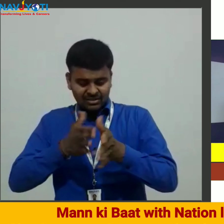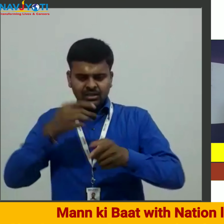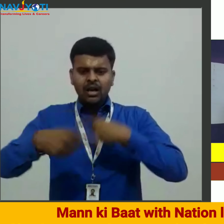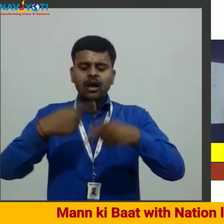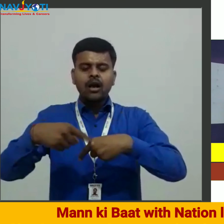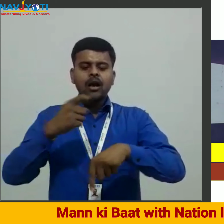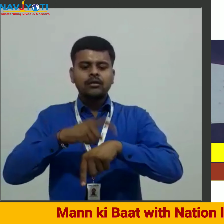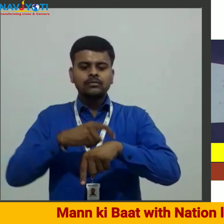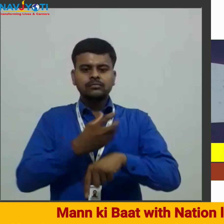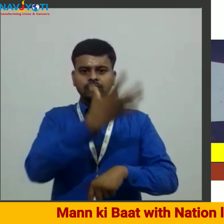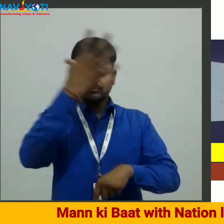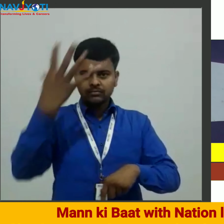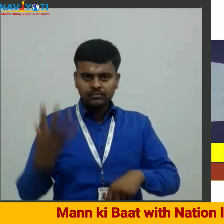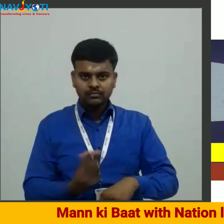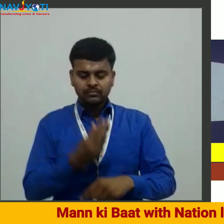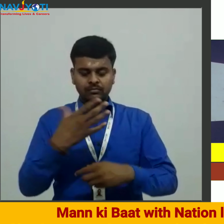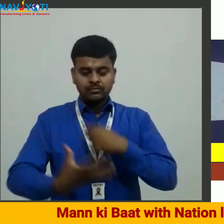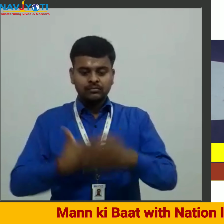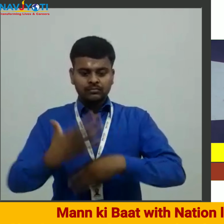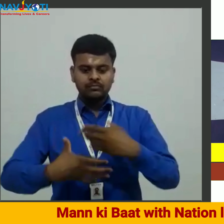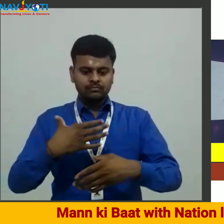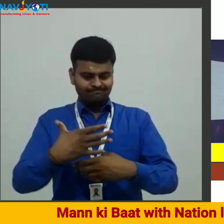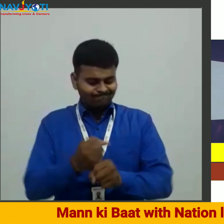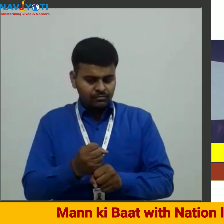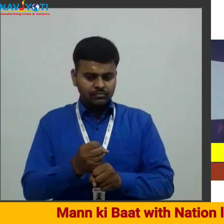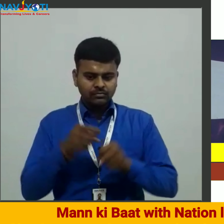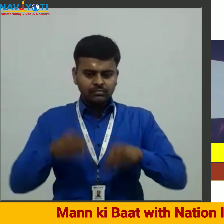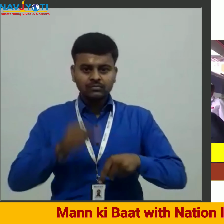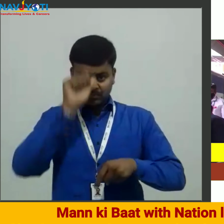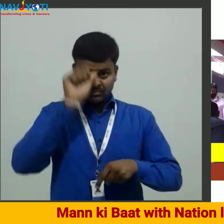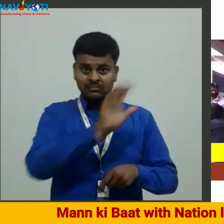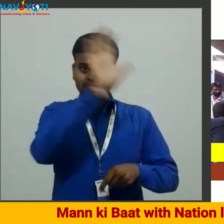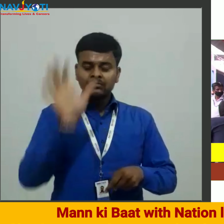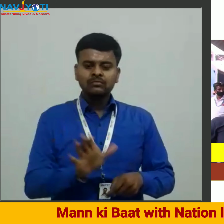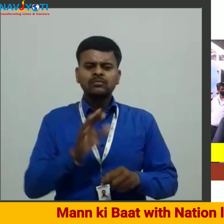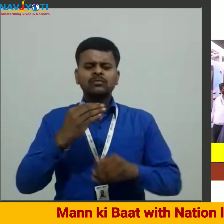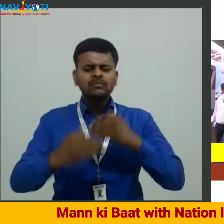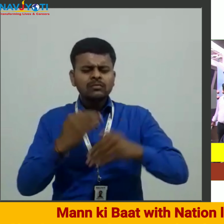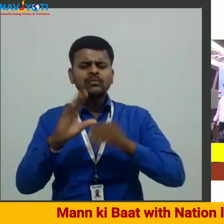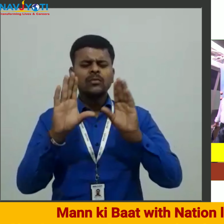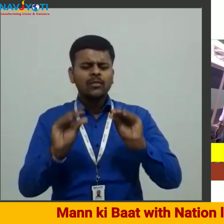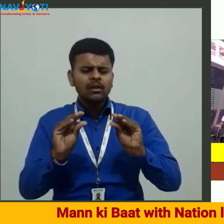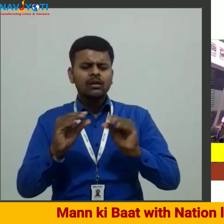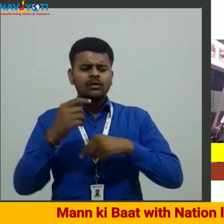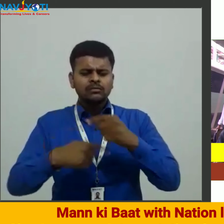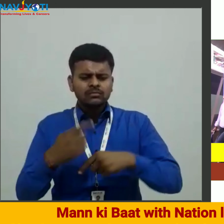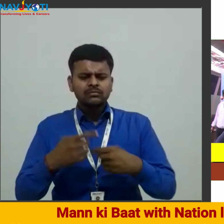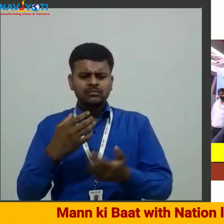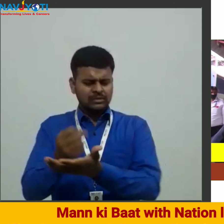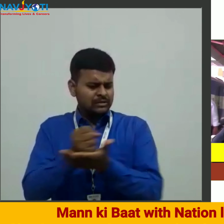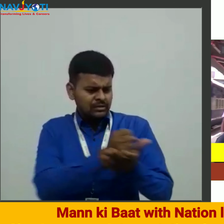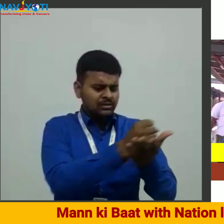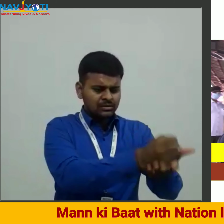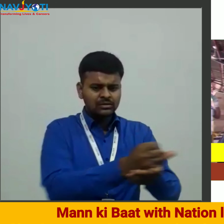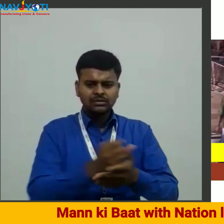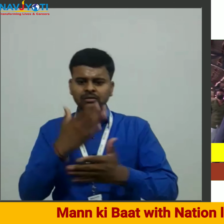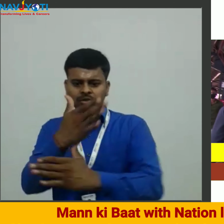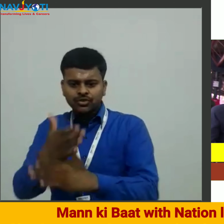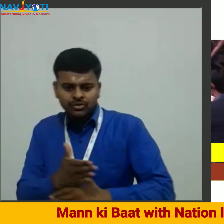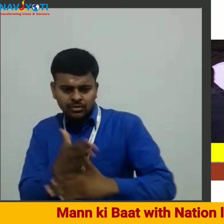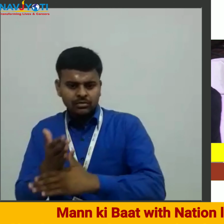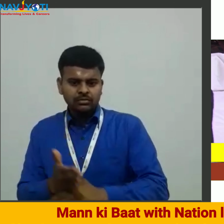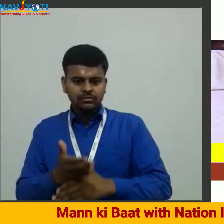हों, रेलवे कर्मचारी हो, ये दिन रात मेहनत कर रहे हैं ताकि देशवासियों को कम